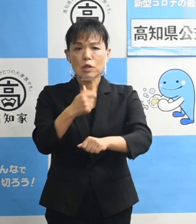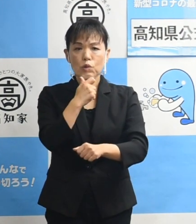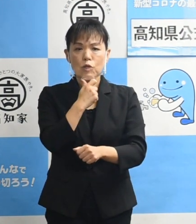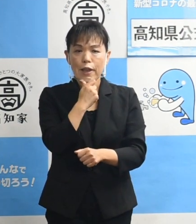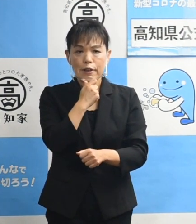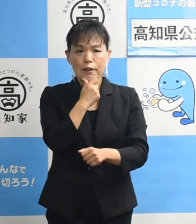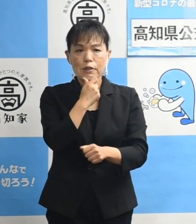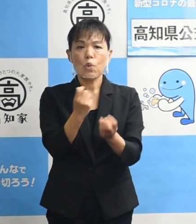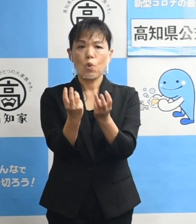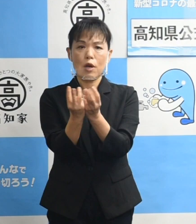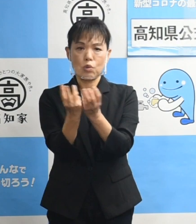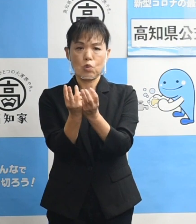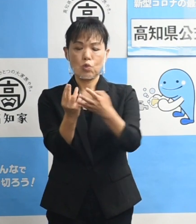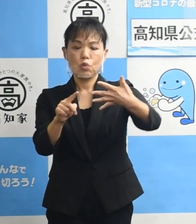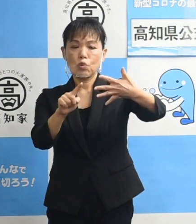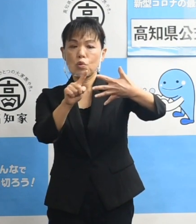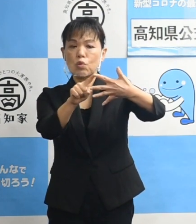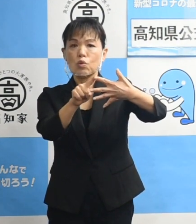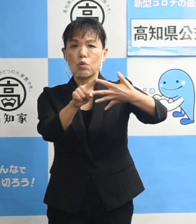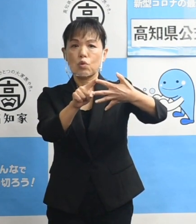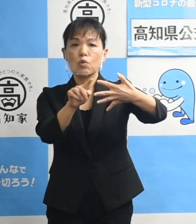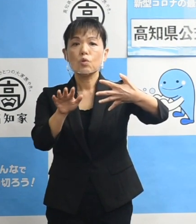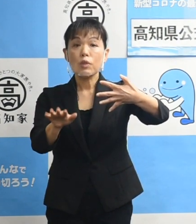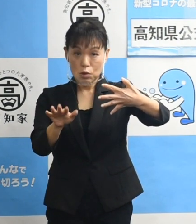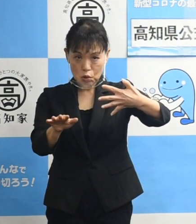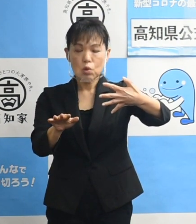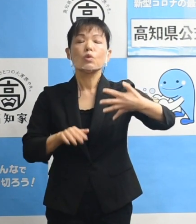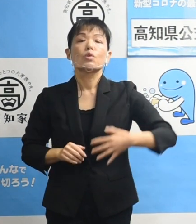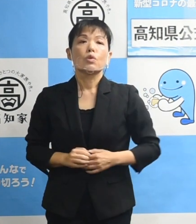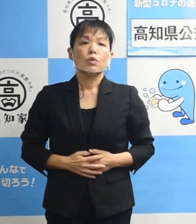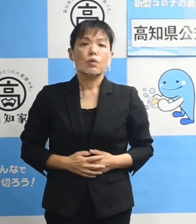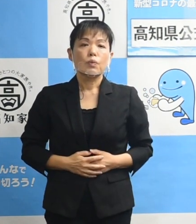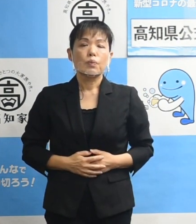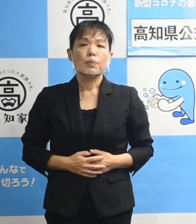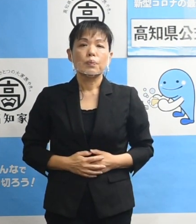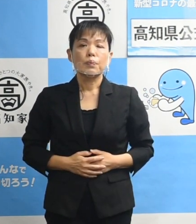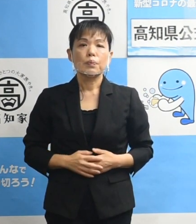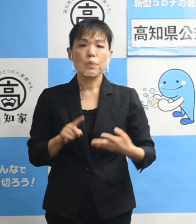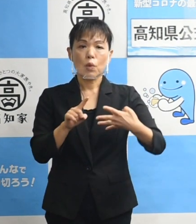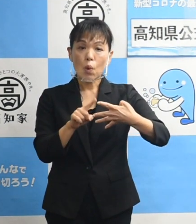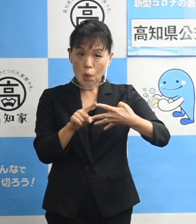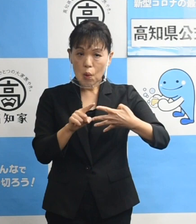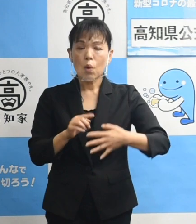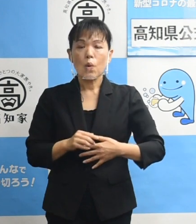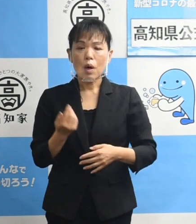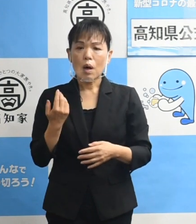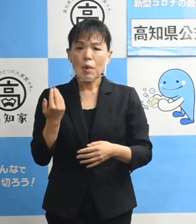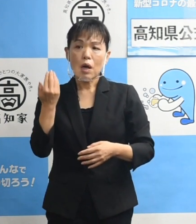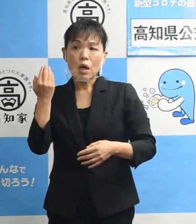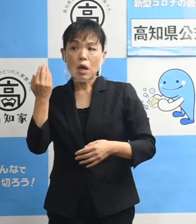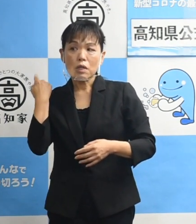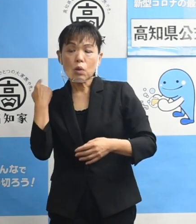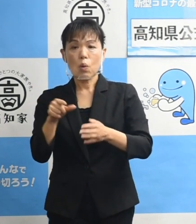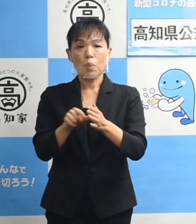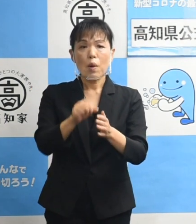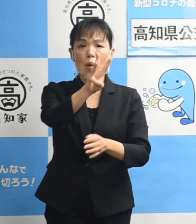の水準にとどまっているということであります。まあ、ただ、この水準自身もですね、昨日は 31%